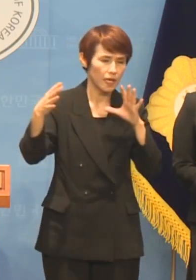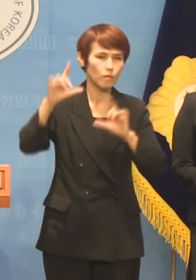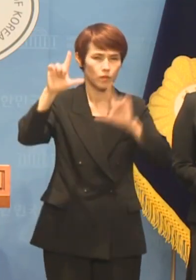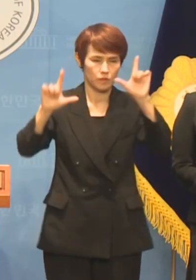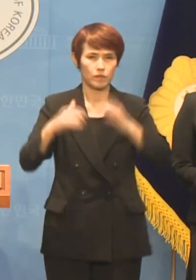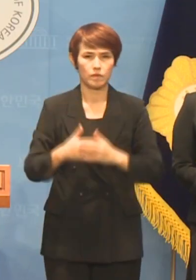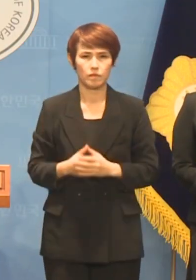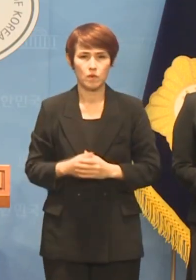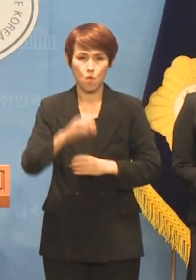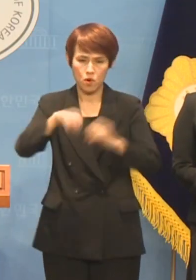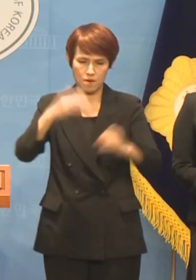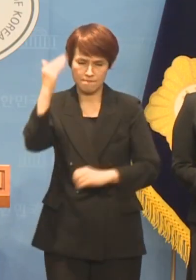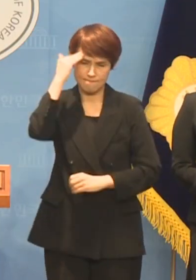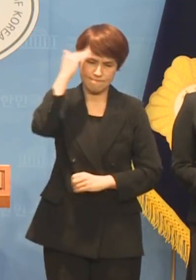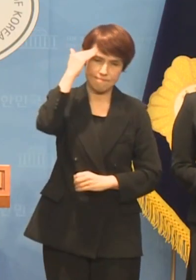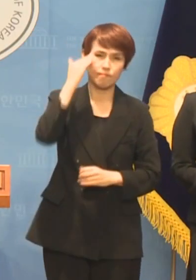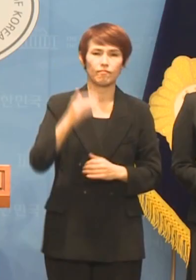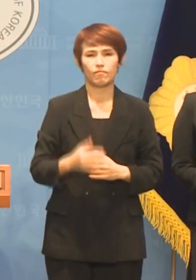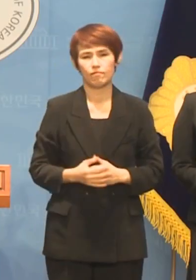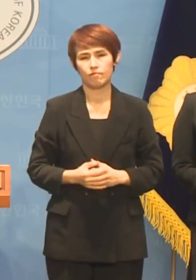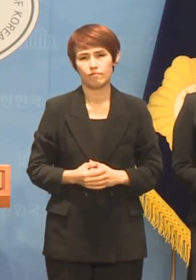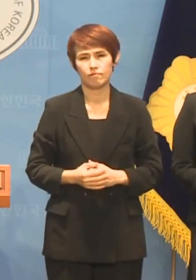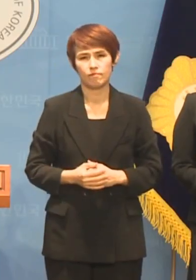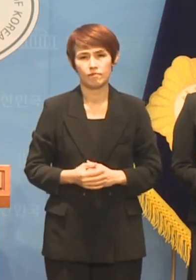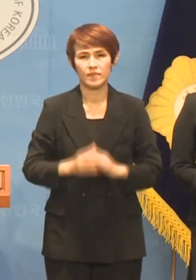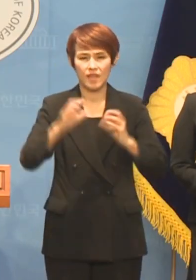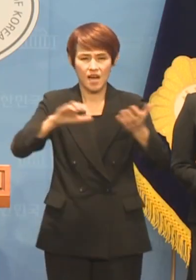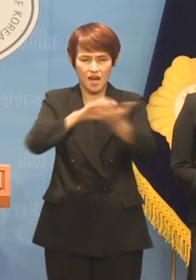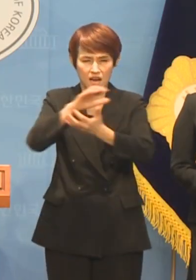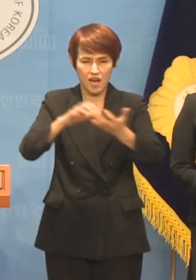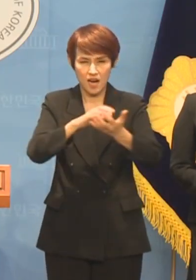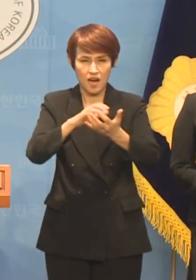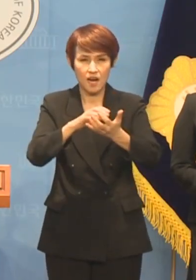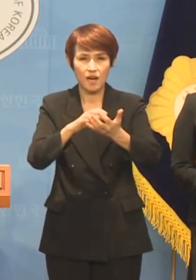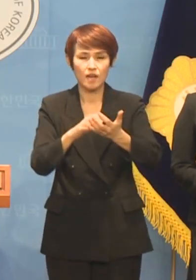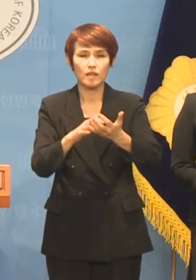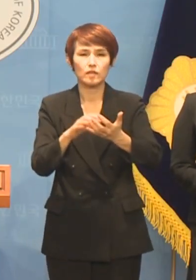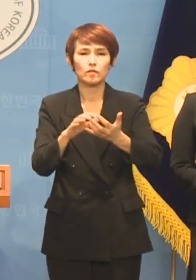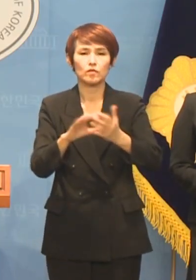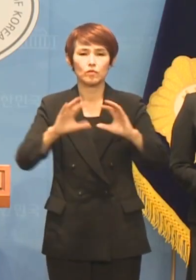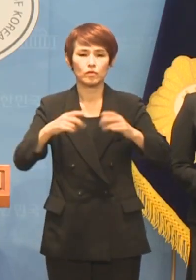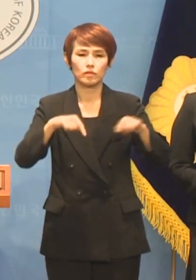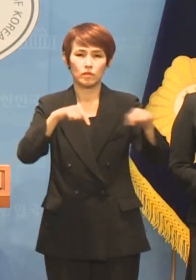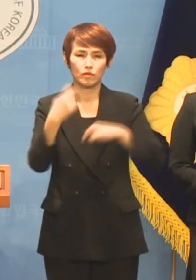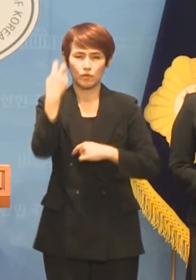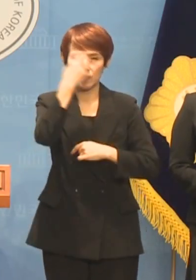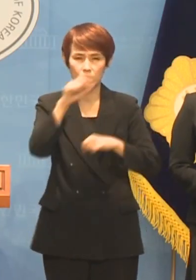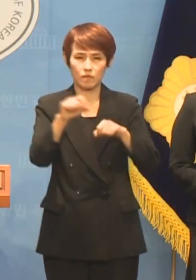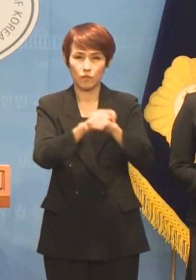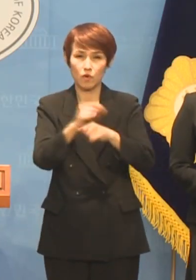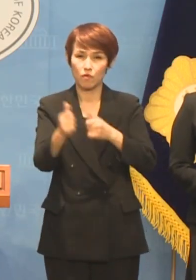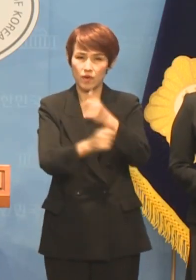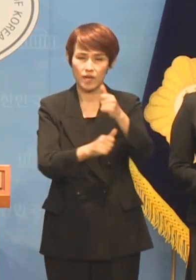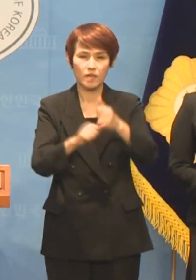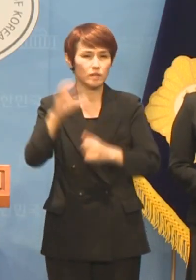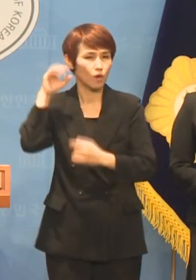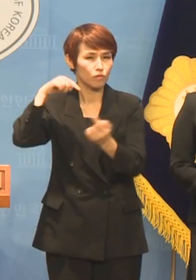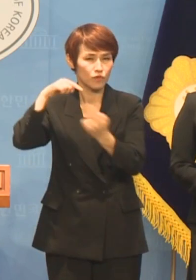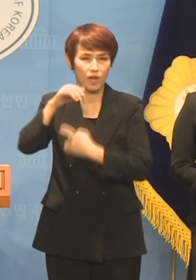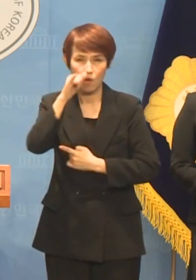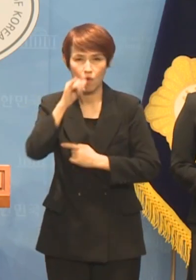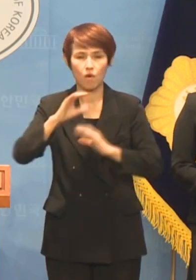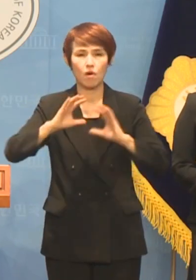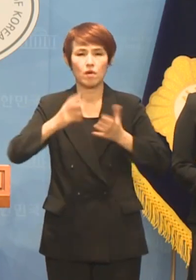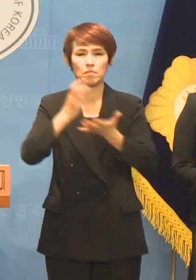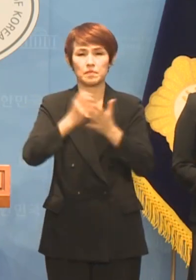오히려 방해하기에 급급했습니다. 이미 내란 혐의 국정조사특별위원회 청문회와 헌법재판소의